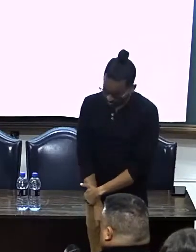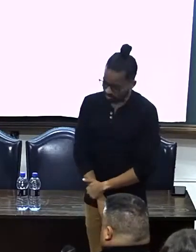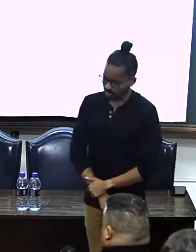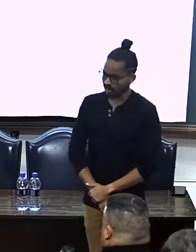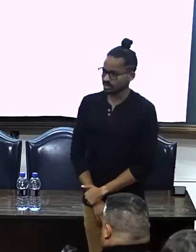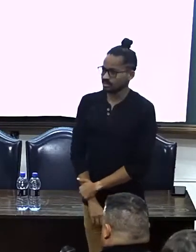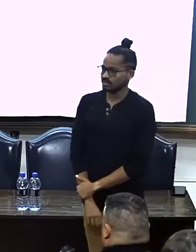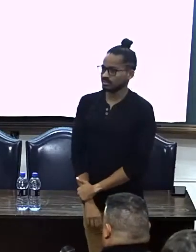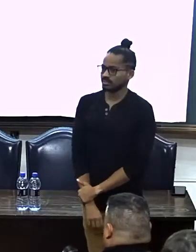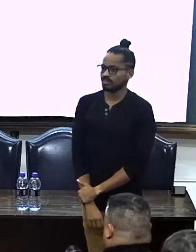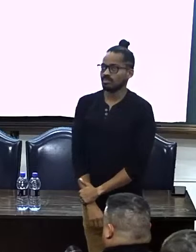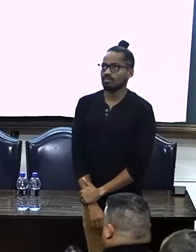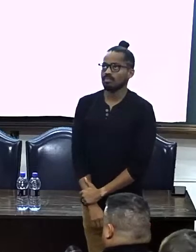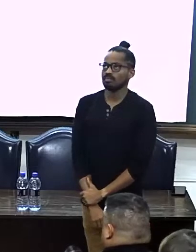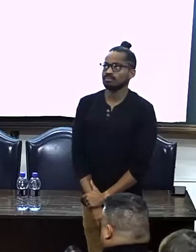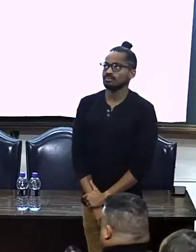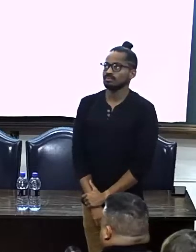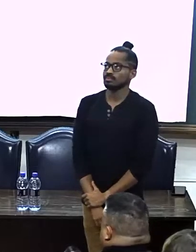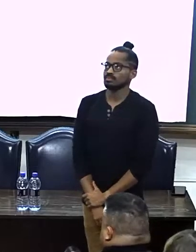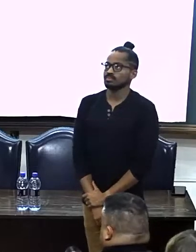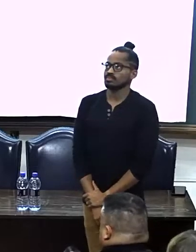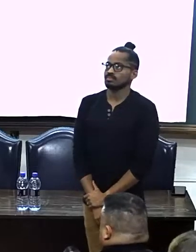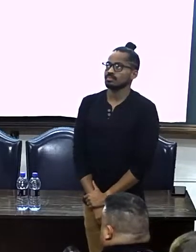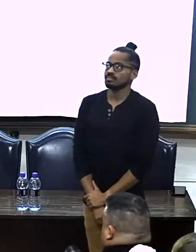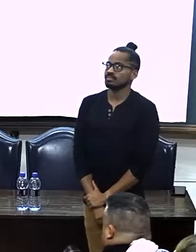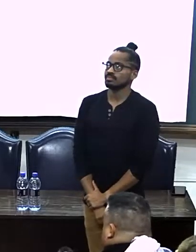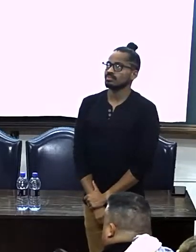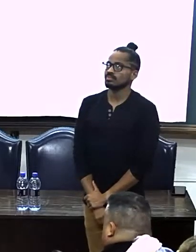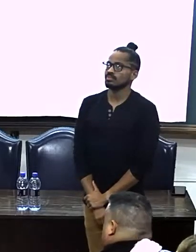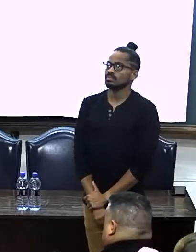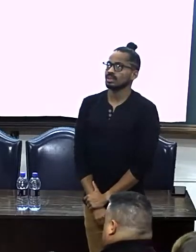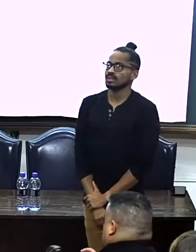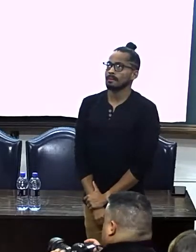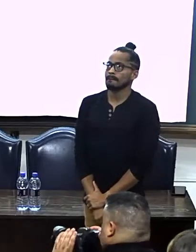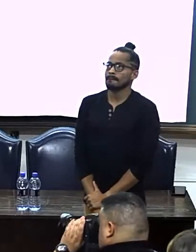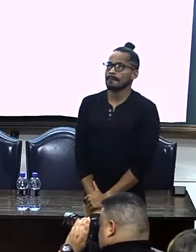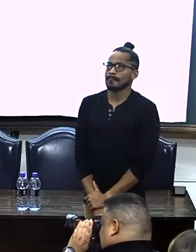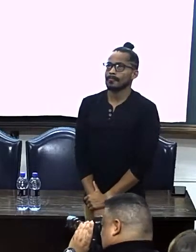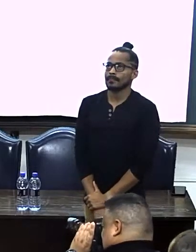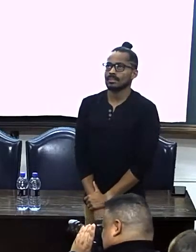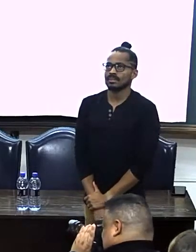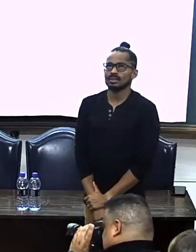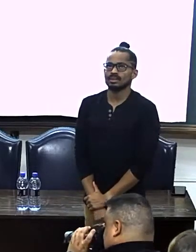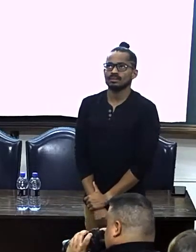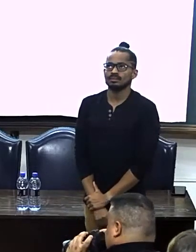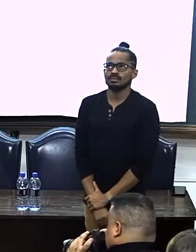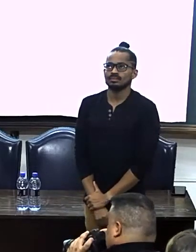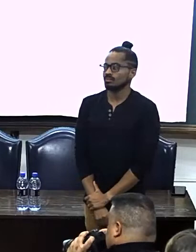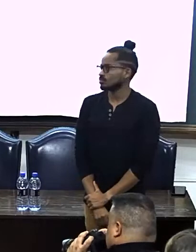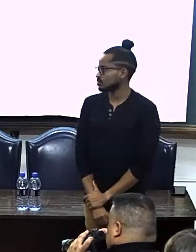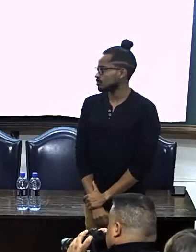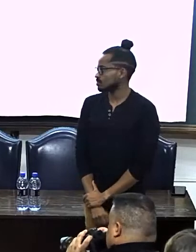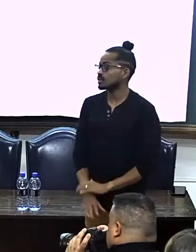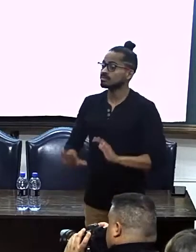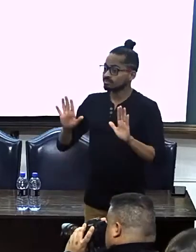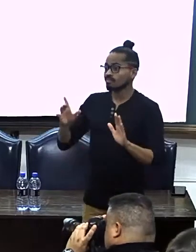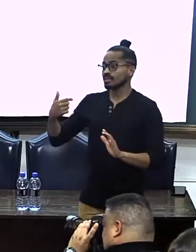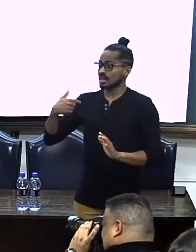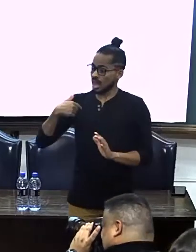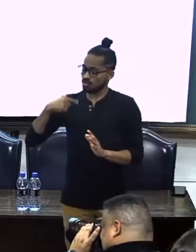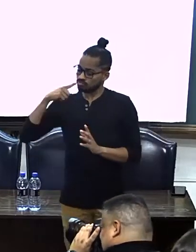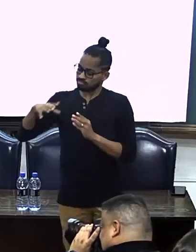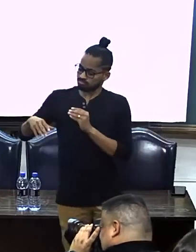a questão para ele era como é que o modelo podia explicar essas nasais, né? E eu vou fazer uma observação parentética que ela